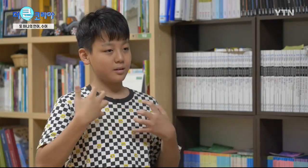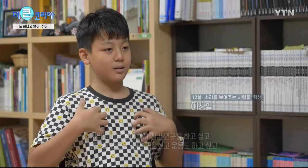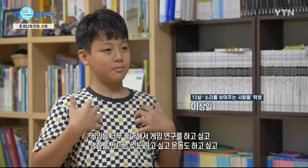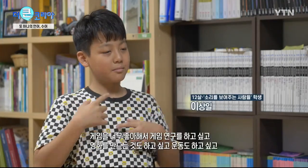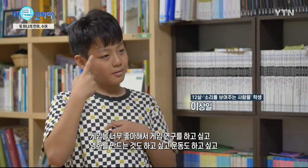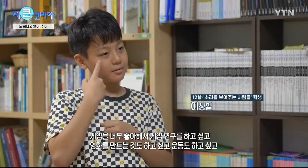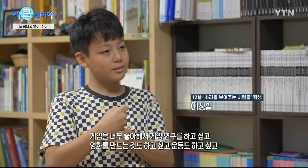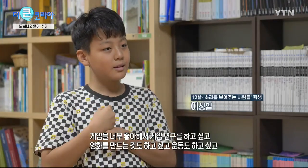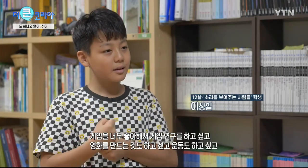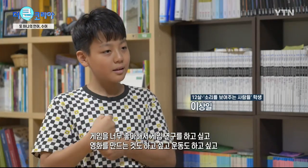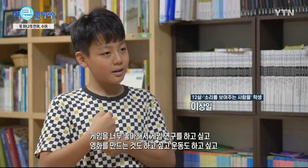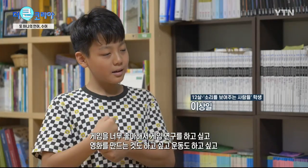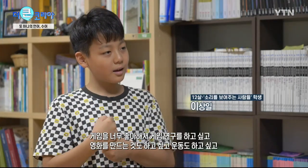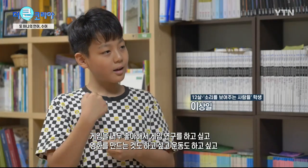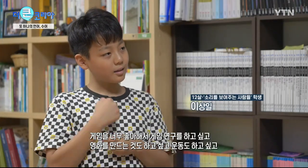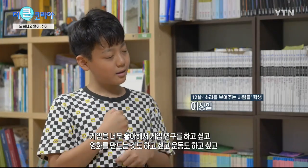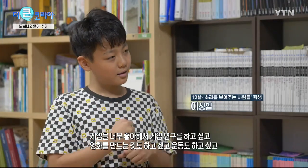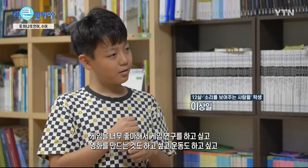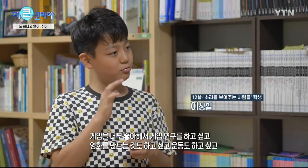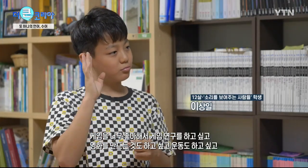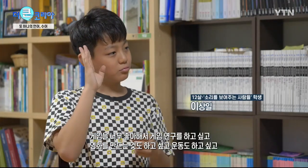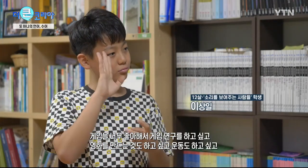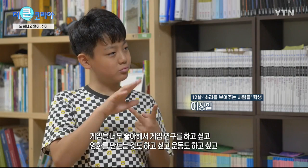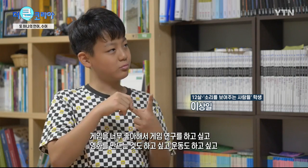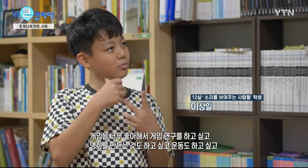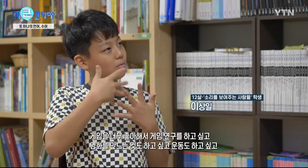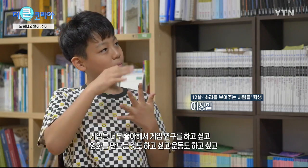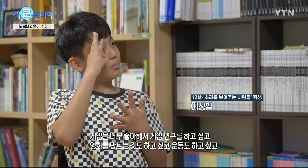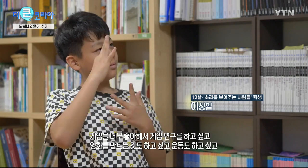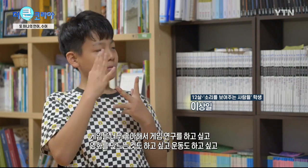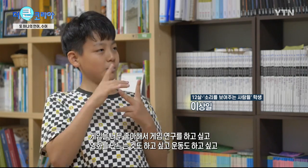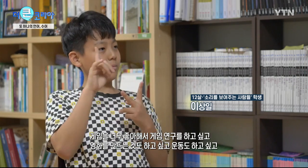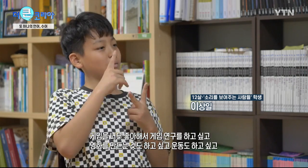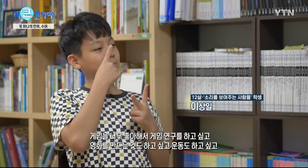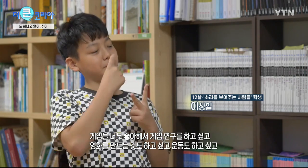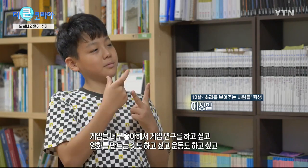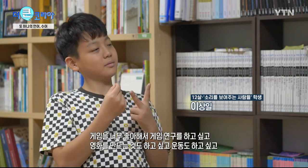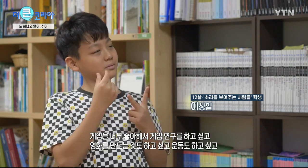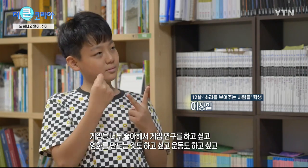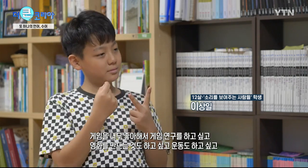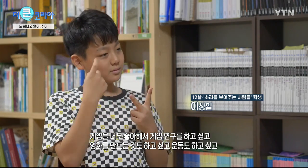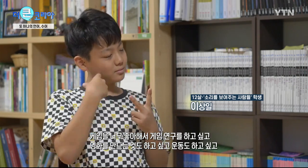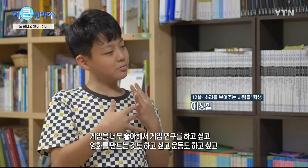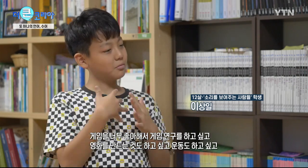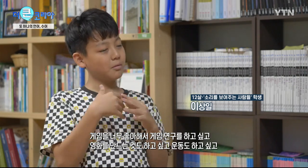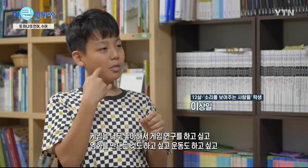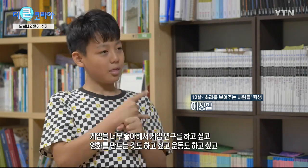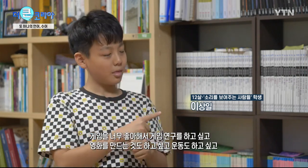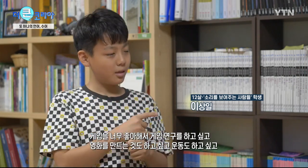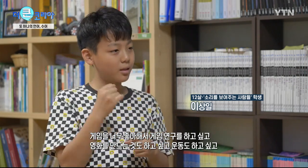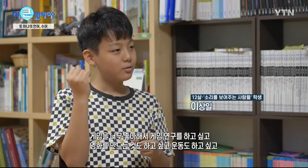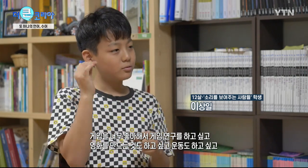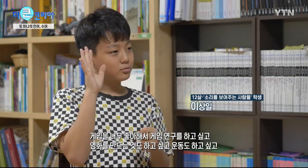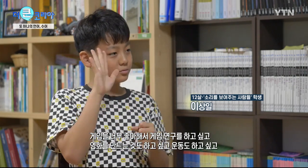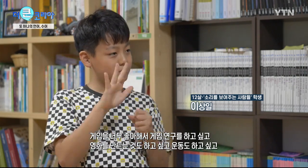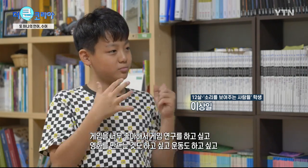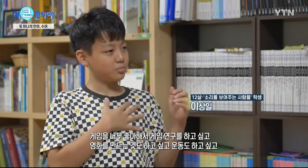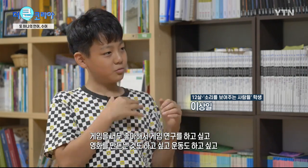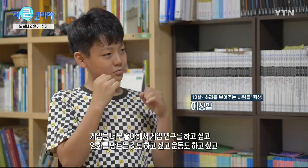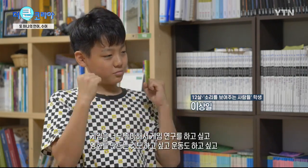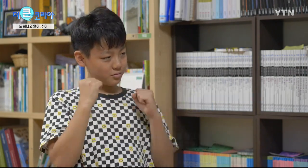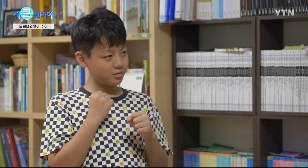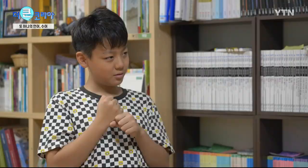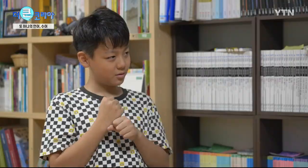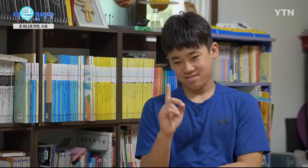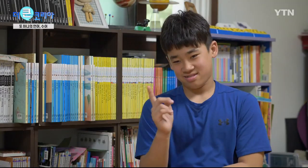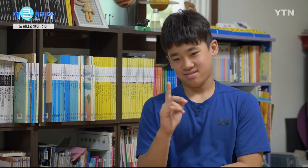게임을 너무 좋아해서 게임 연구를 하고 싶고 영화를 만드는 것도 하고 싶고 운동도 하고